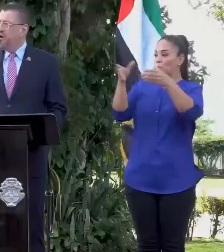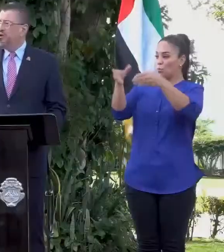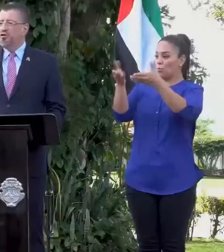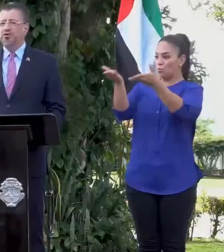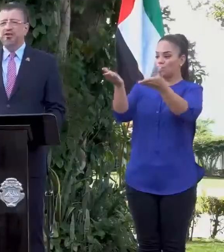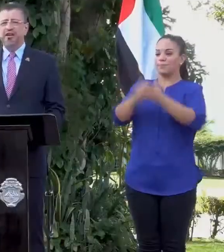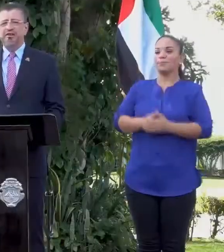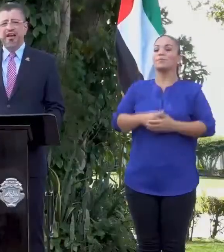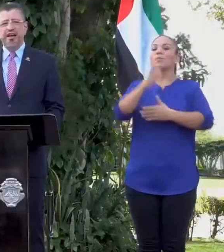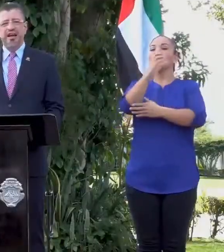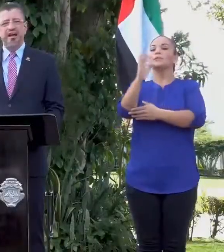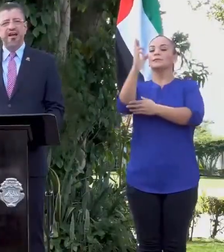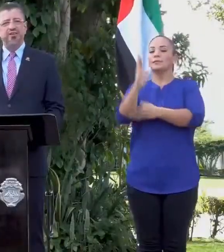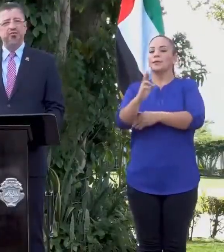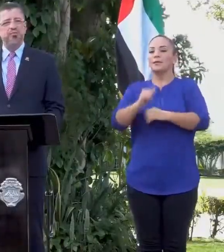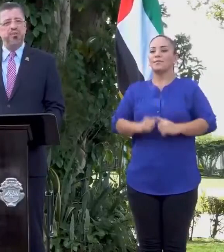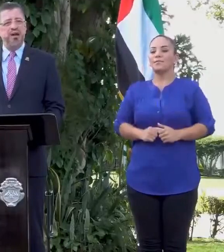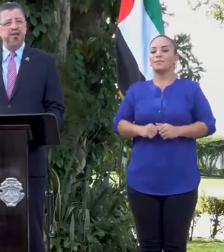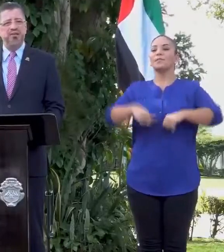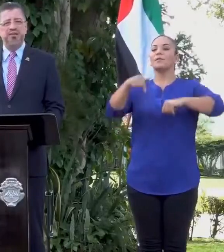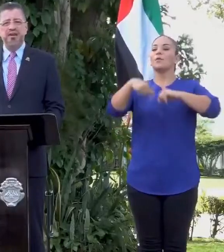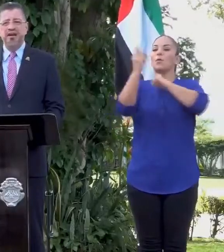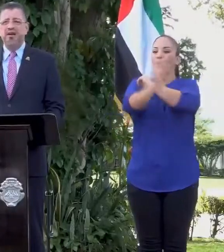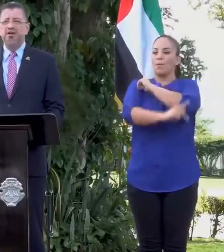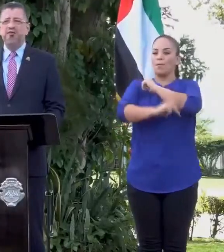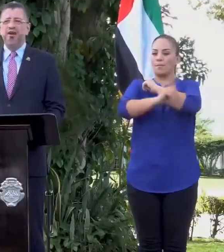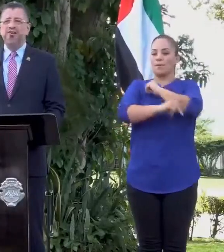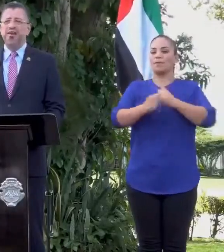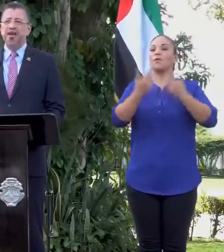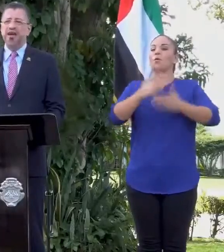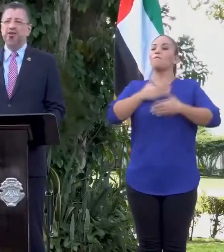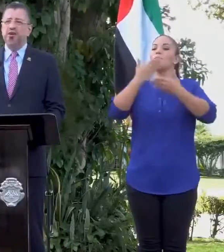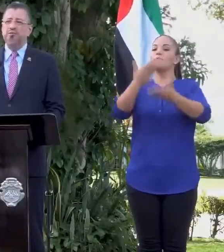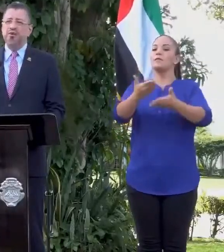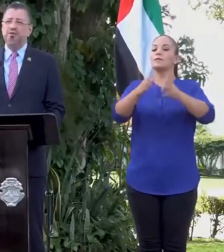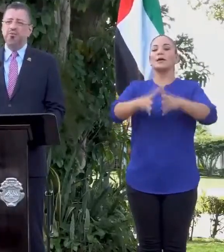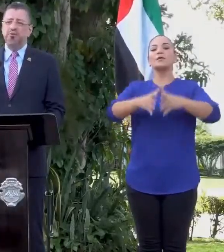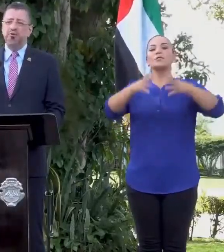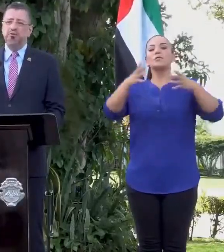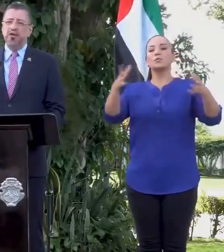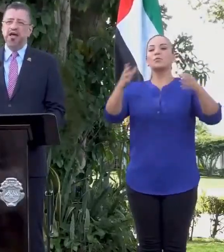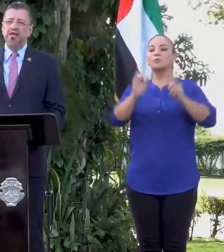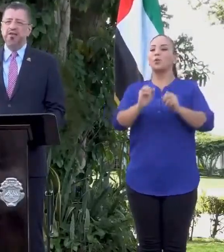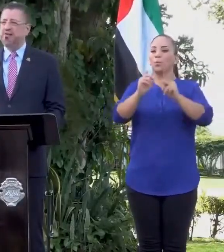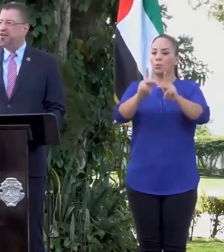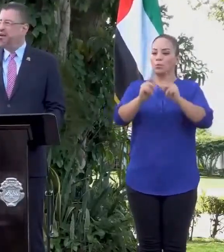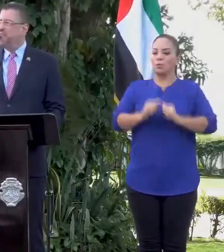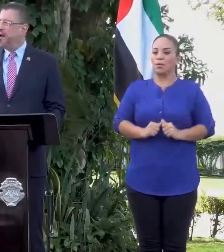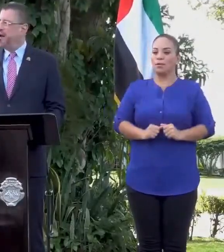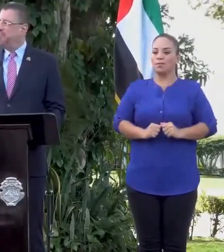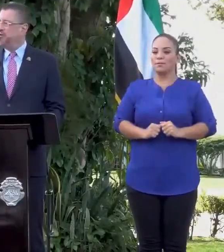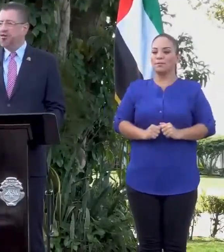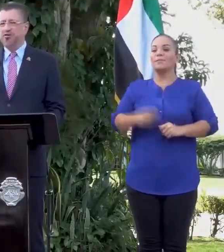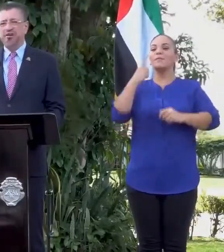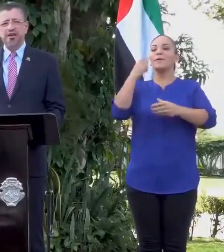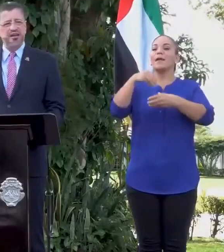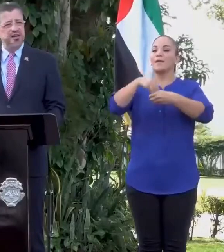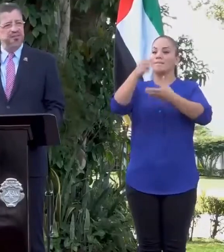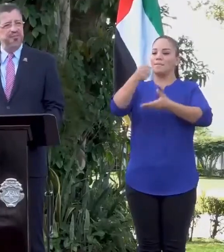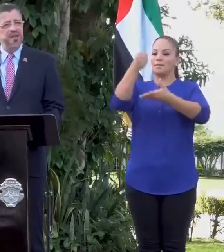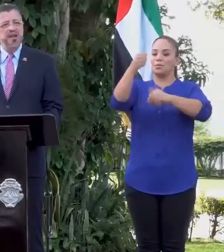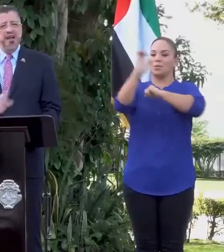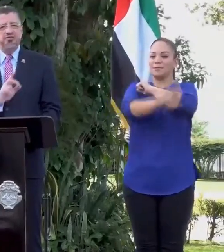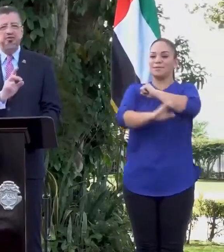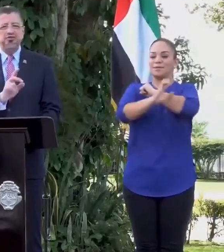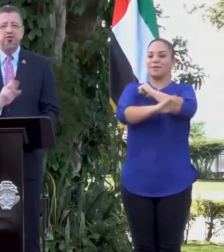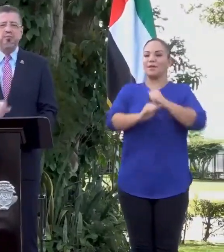delegación. Costa Rica es un país que ofrece enormes oportunidades para la inversión